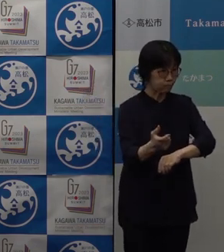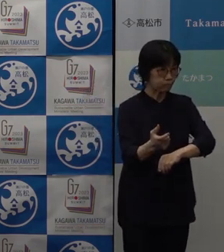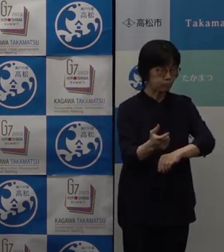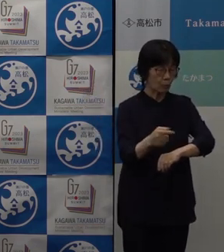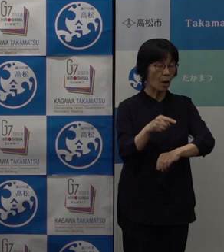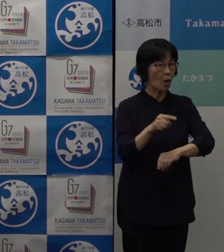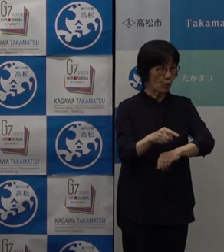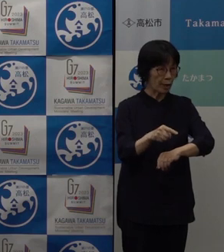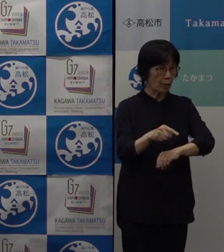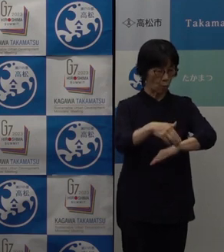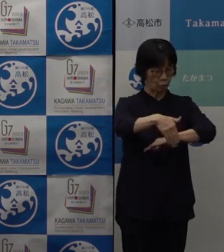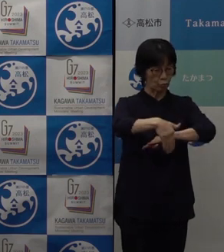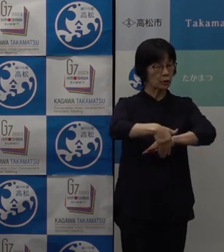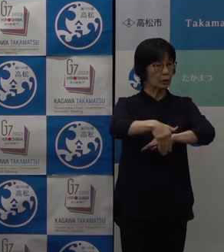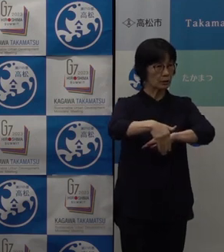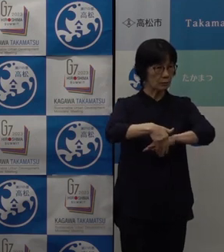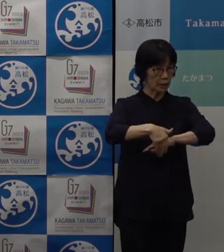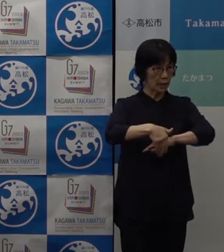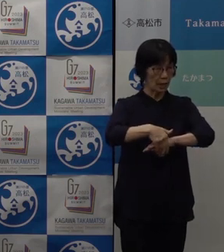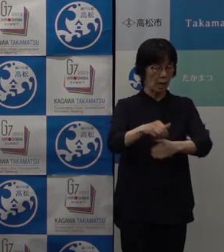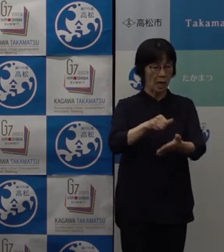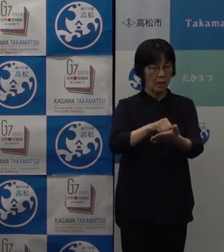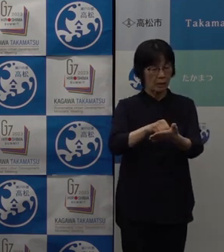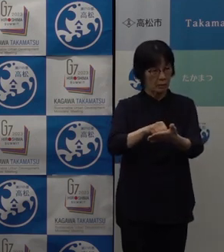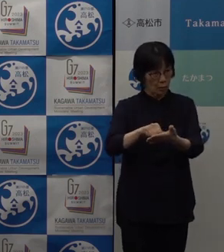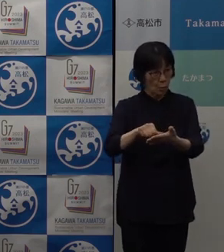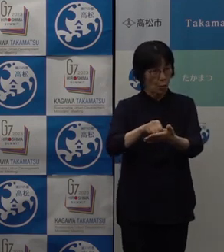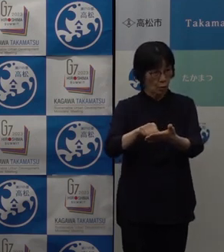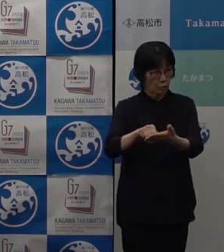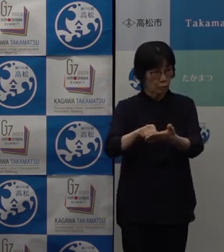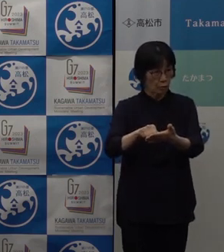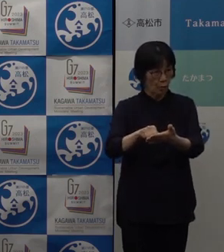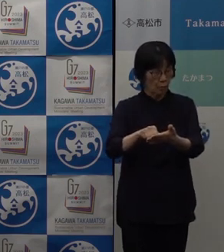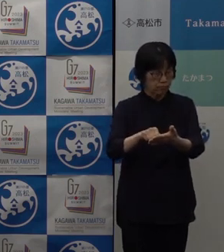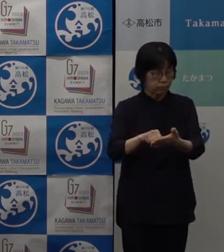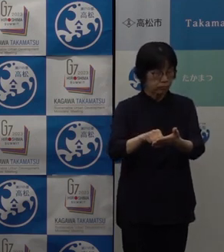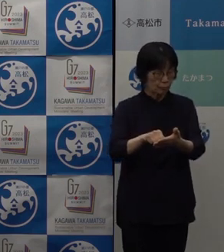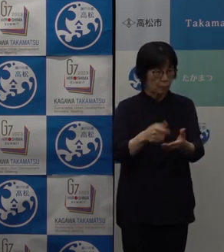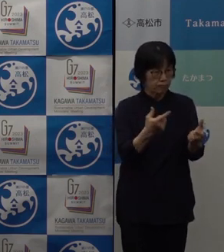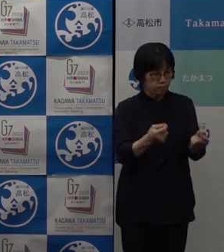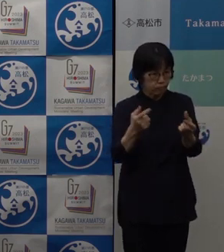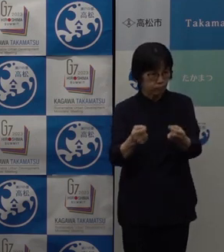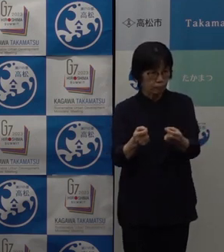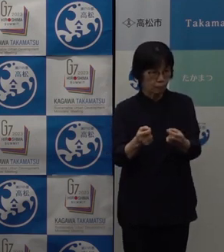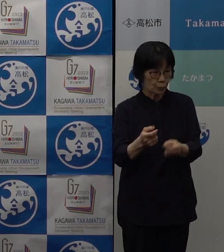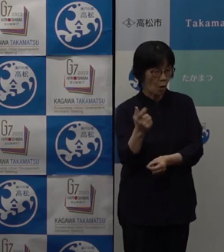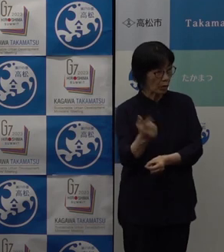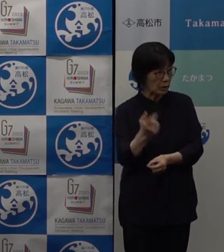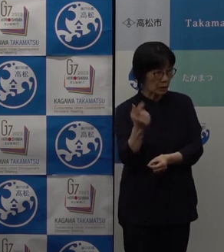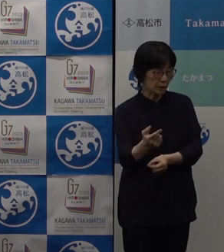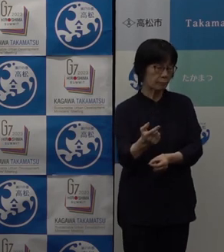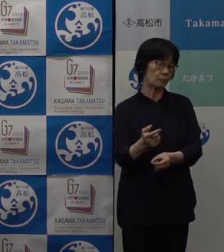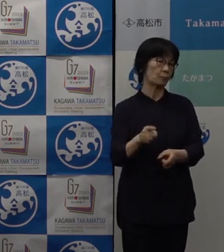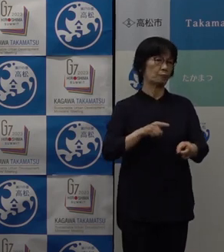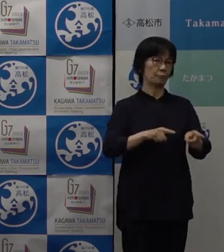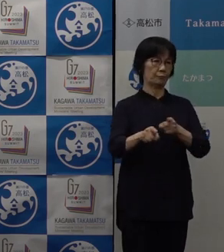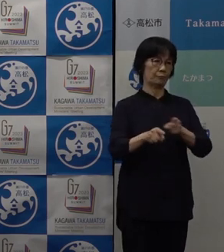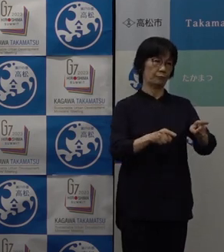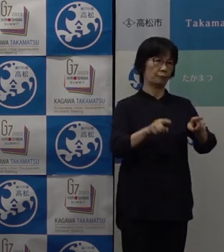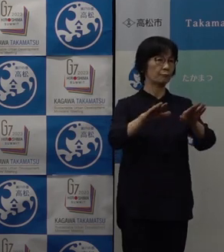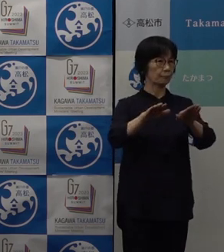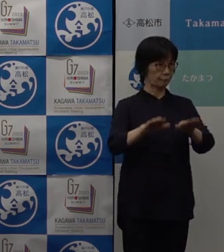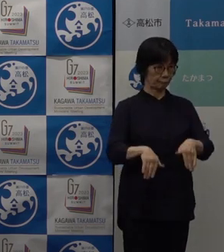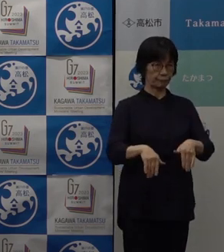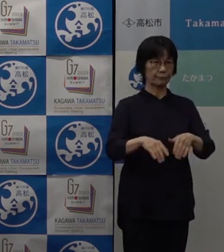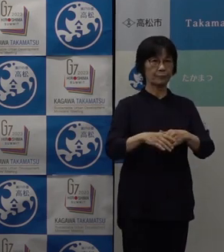また支援窓口で誤登録を起こさないための手順の徹底といったことを指示させていただいたところでございます